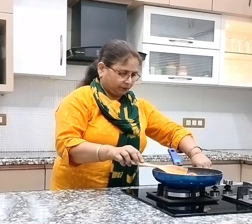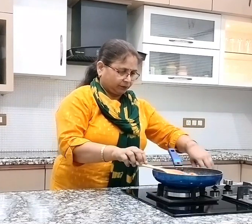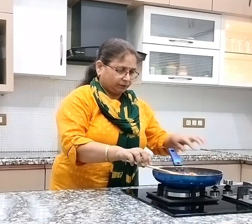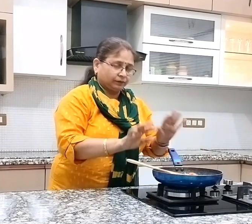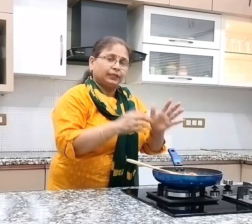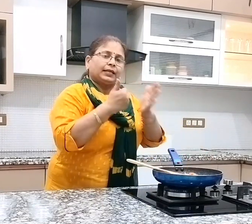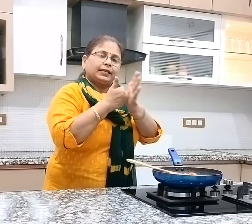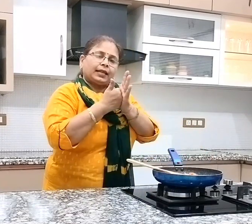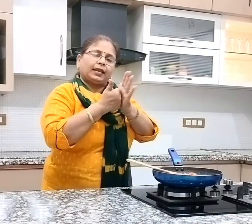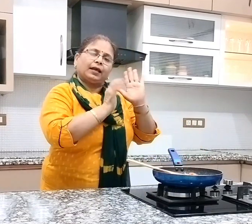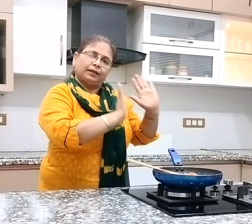छोड़ देंगे